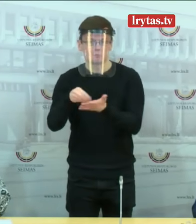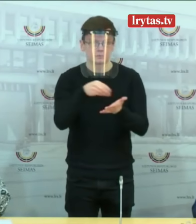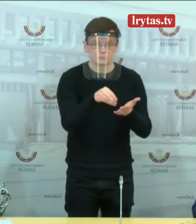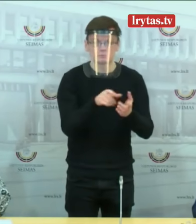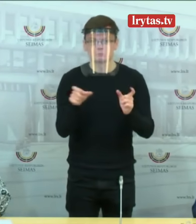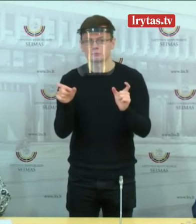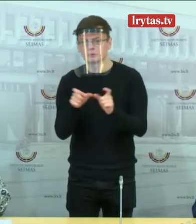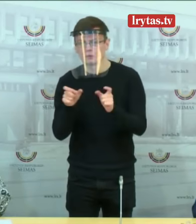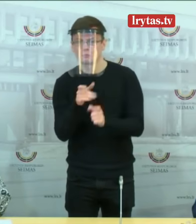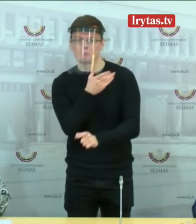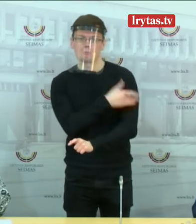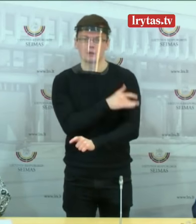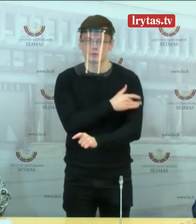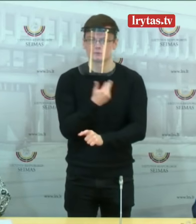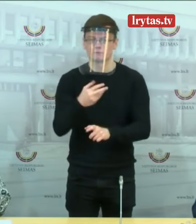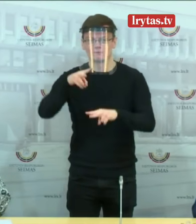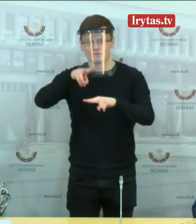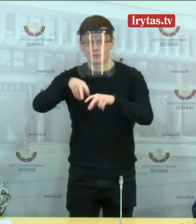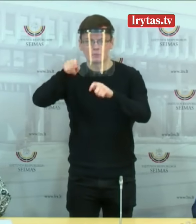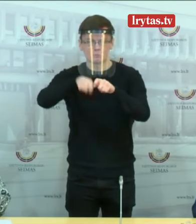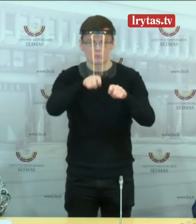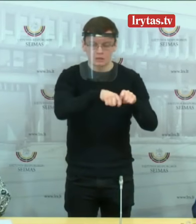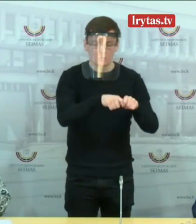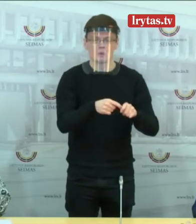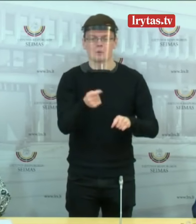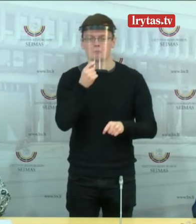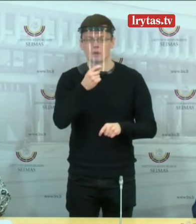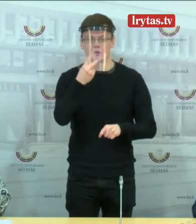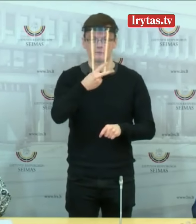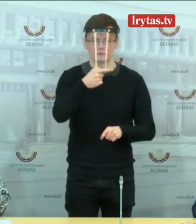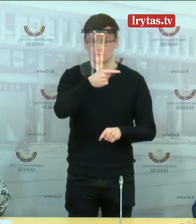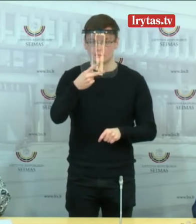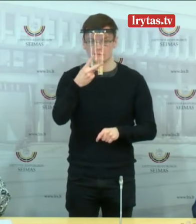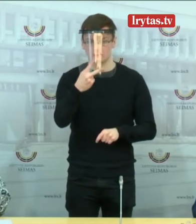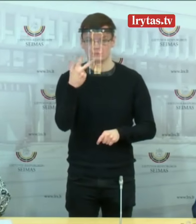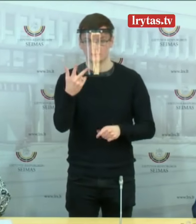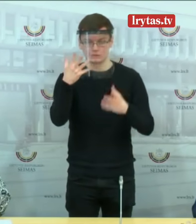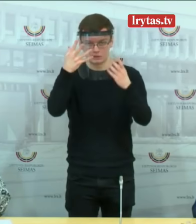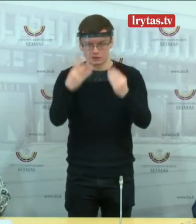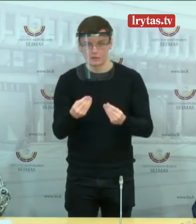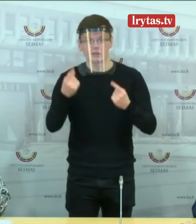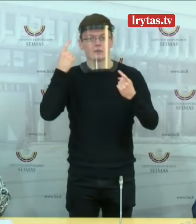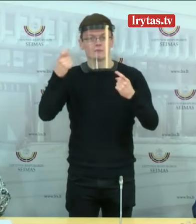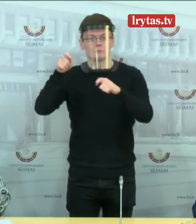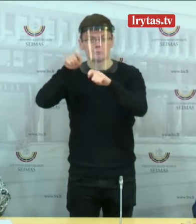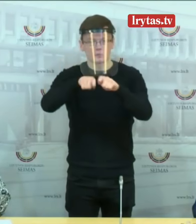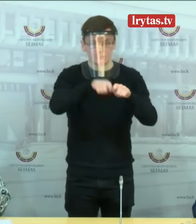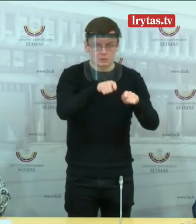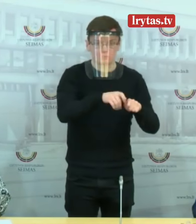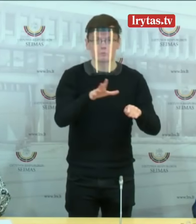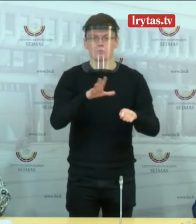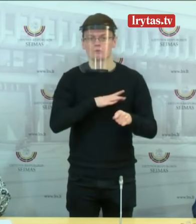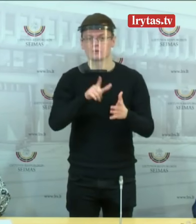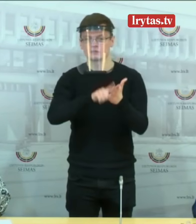prekybos ir paslaugų vietų tikrinimo, tai balandžio 20-23 dienos duomenimis buvo patikrintos